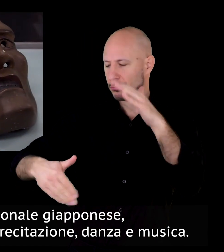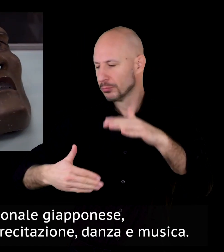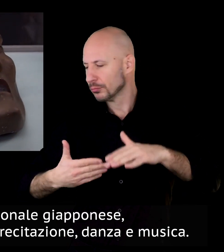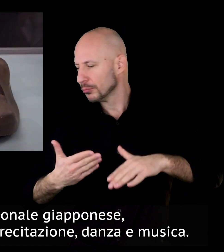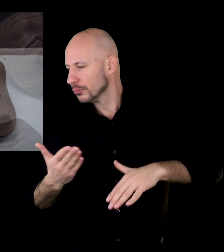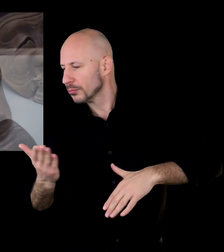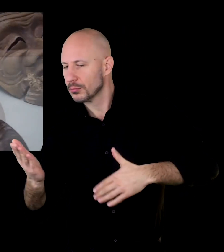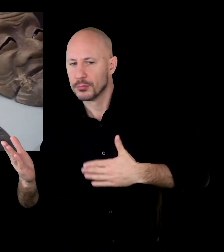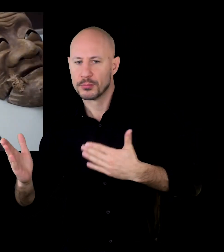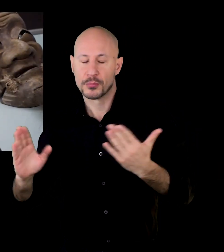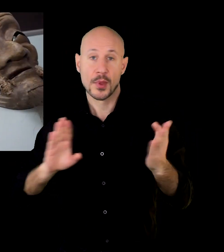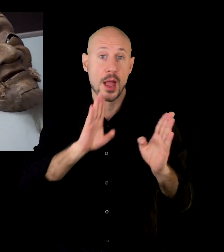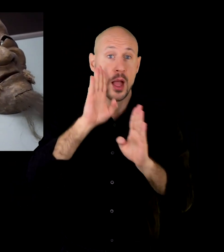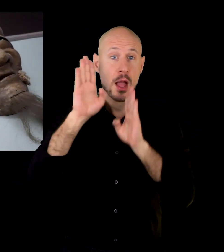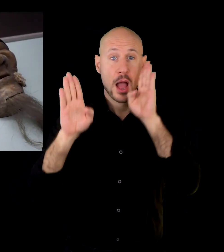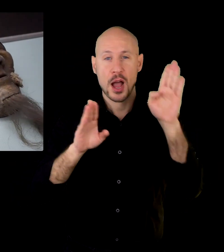musica